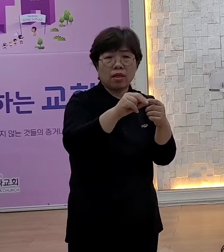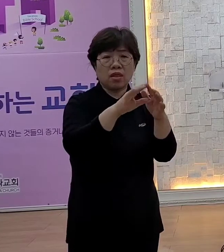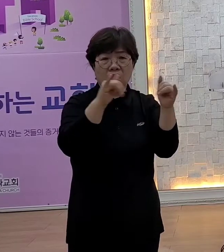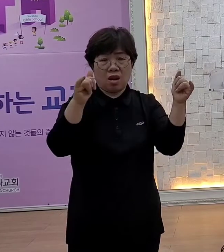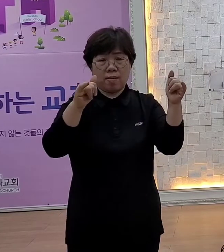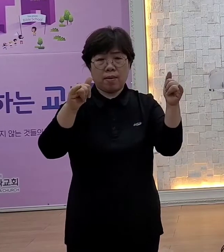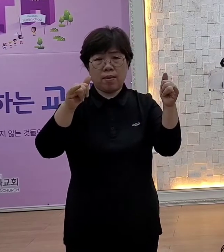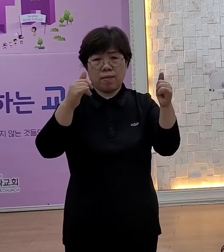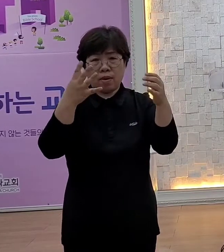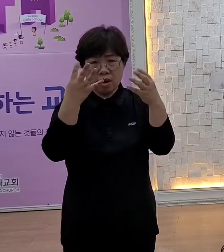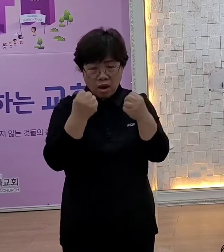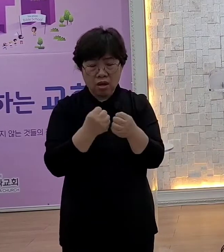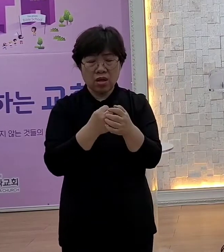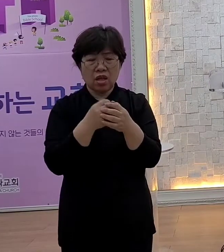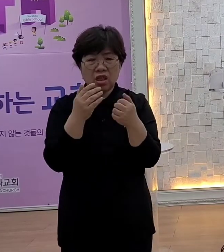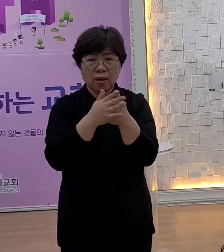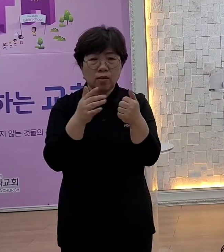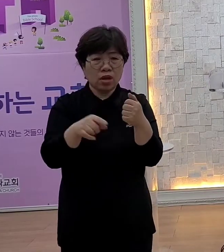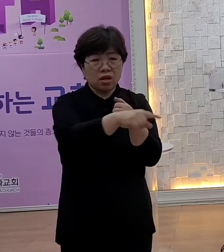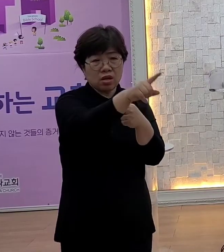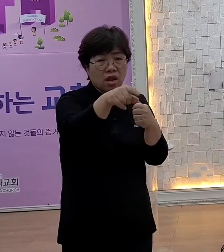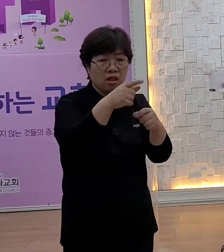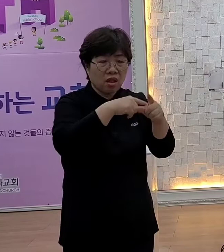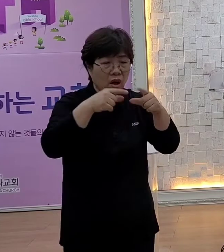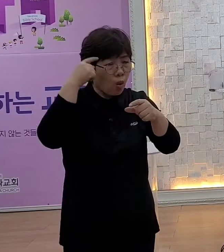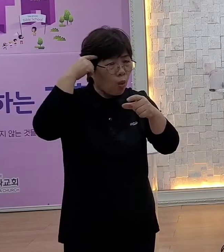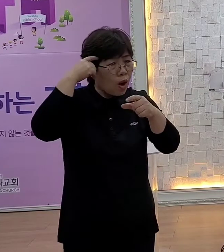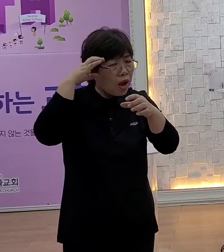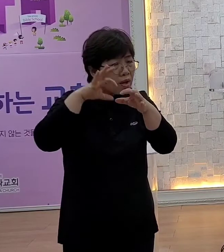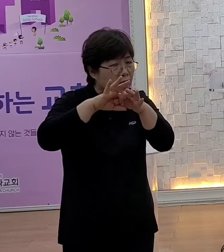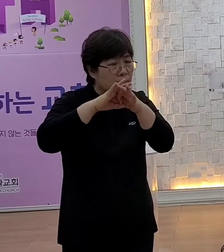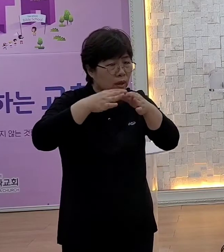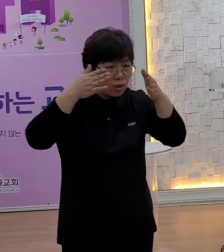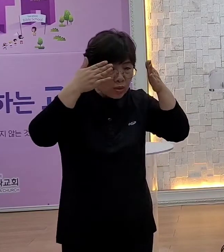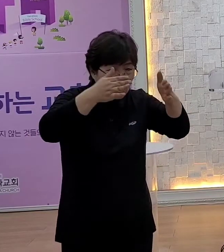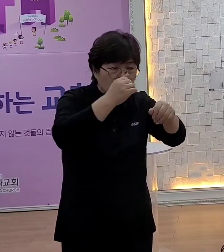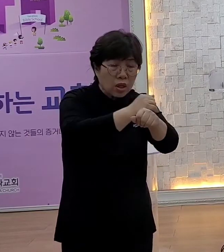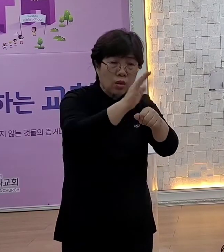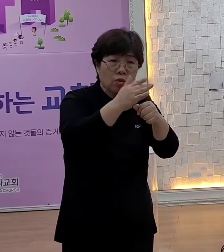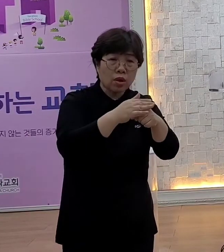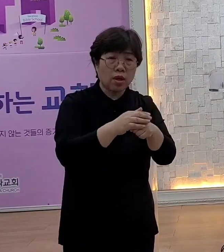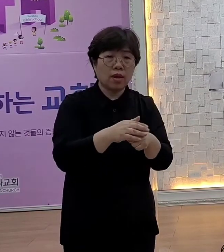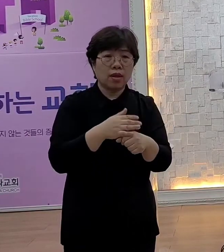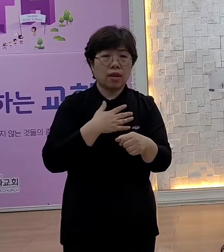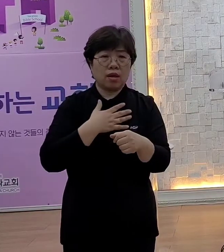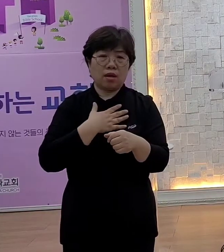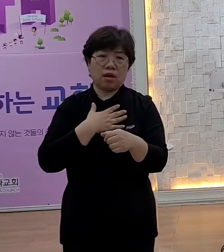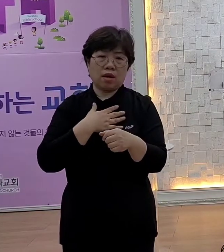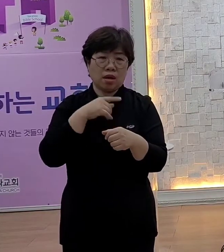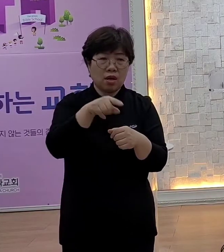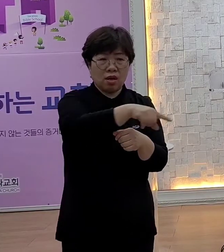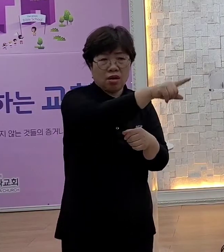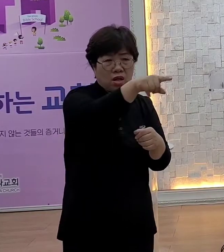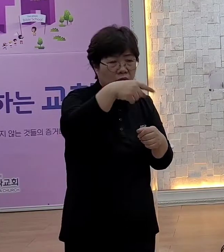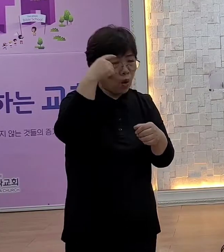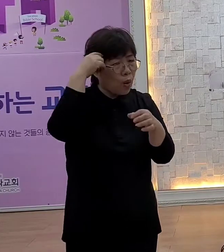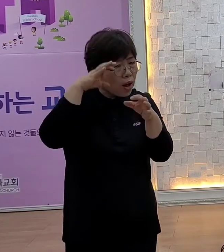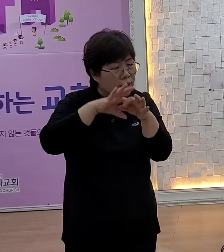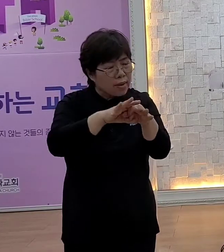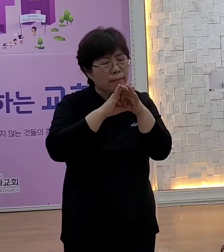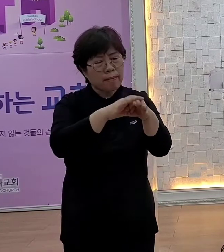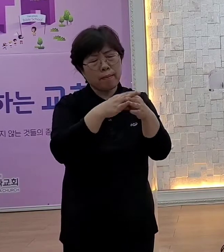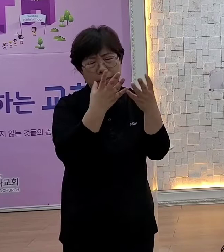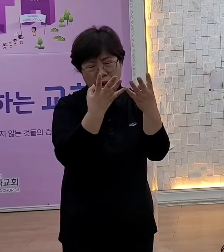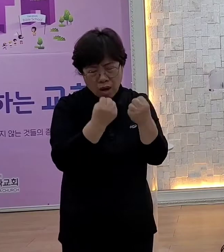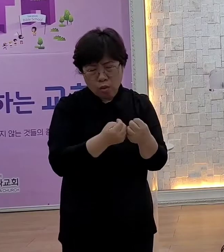그러면 내가 얼마나 그들을 더 관심 있게, 내가 그들에게 얼마나 더 관심이 크겠냐. 내가 그들을